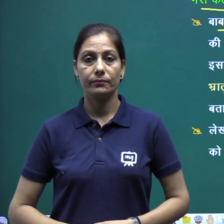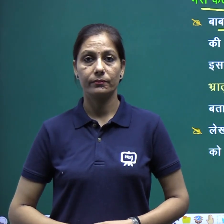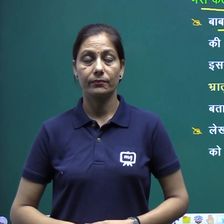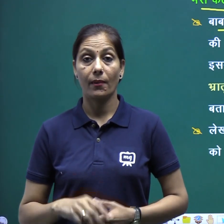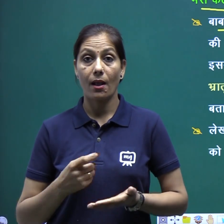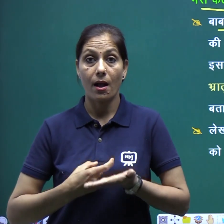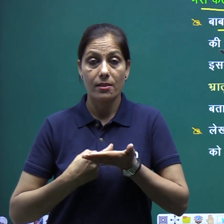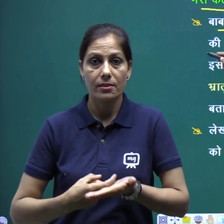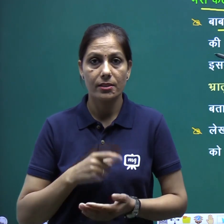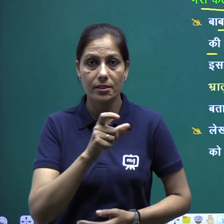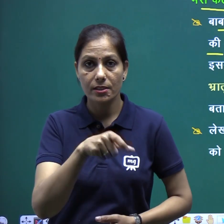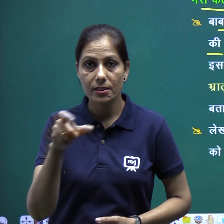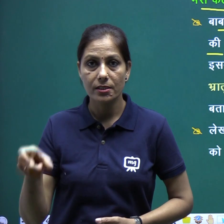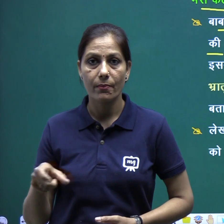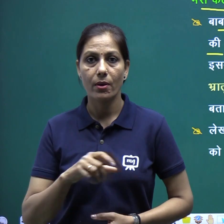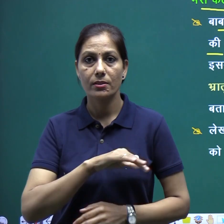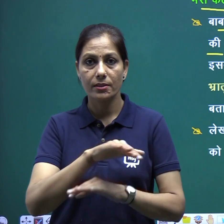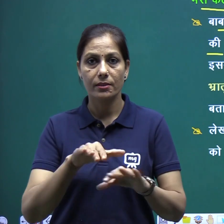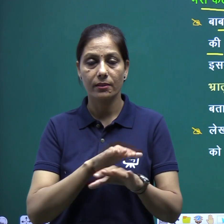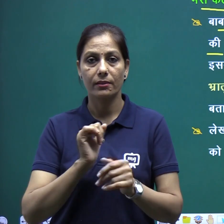आदर्श समाज की